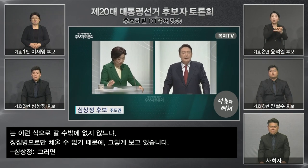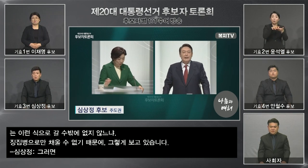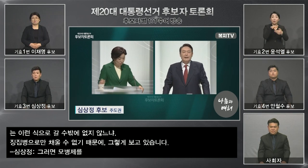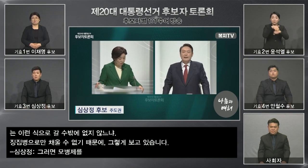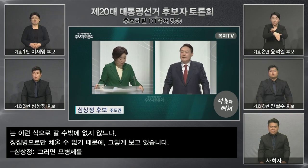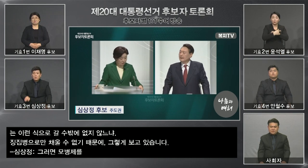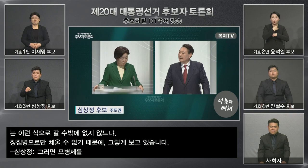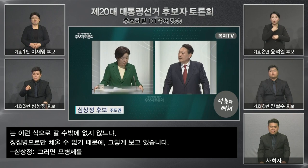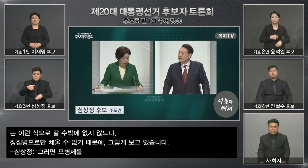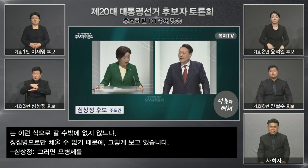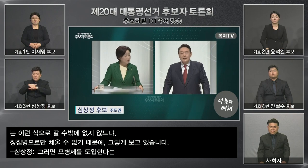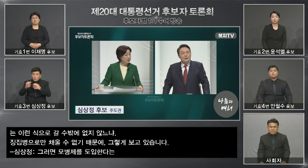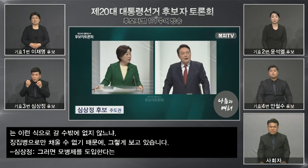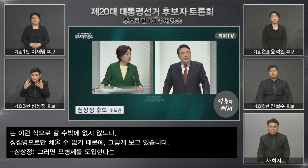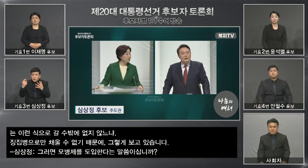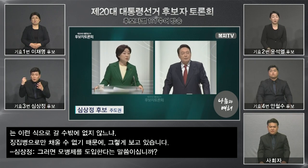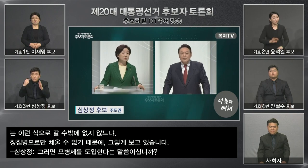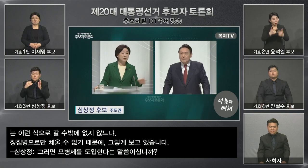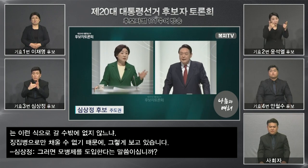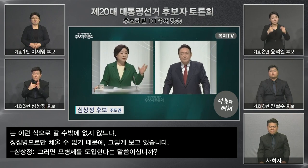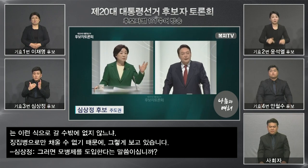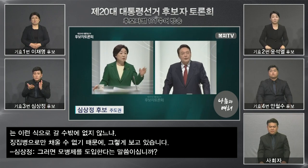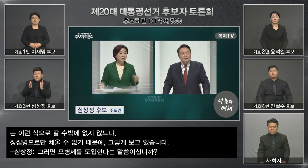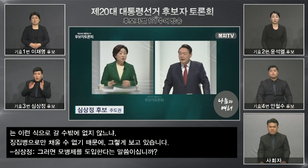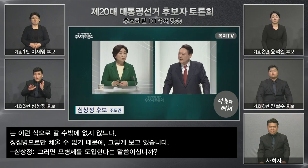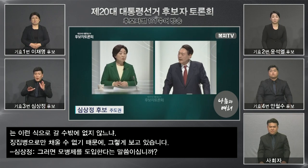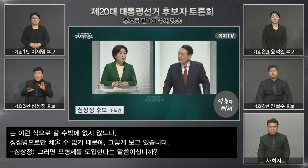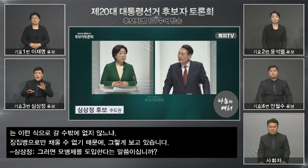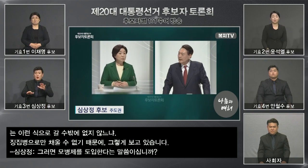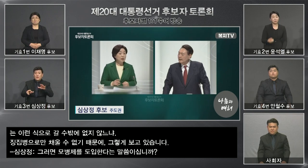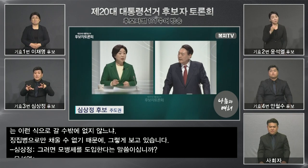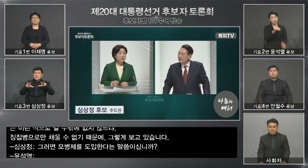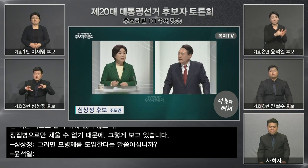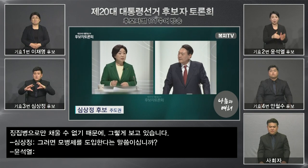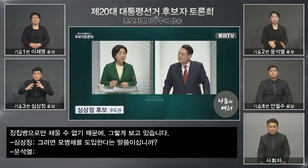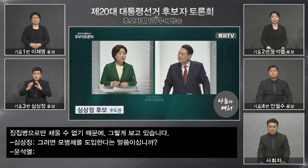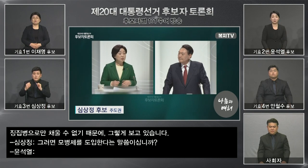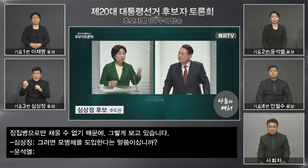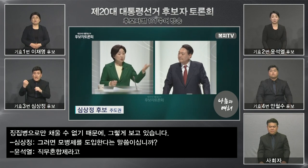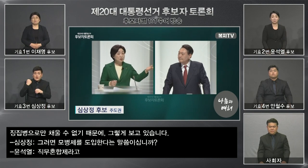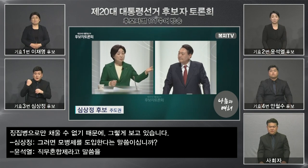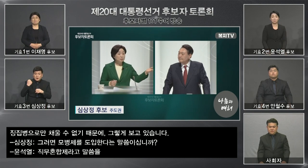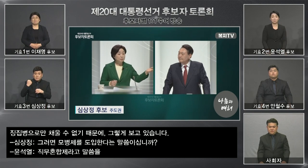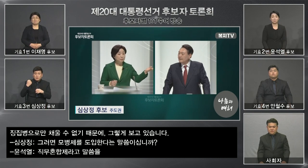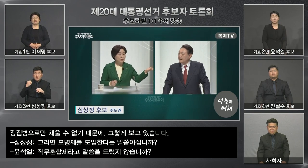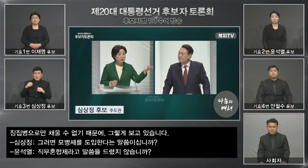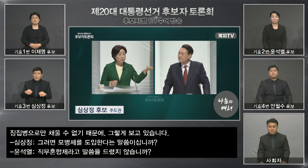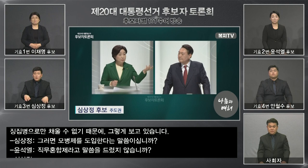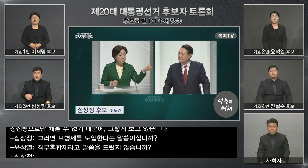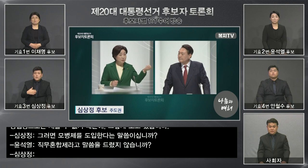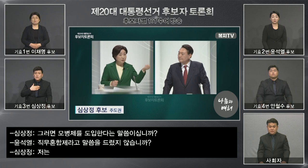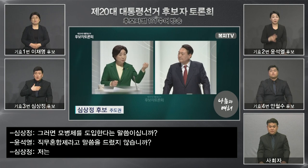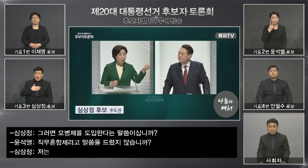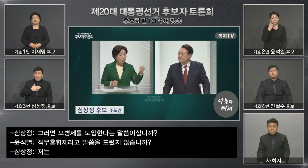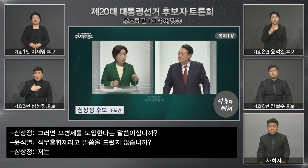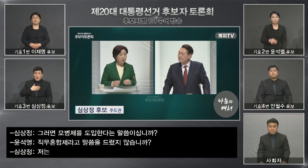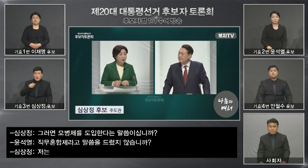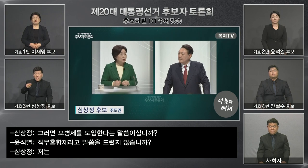그 계획은 또 새롭게 오늘 들었는데 아닙니다. 진작부터 말씀드렸습니다. 국민의힘 방안이 제가 받은